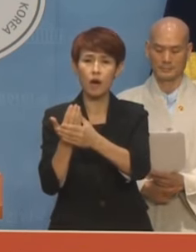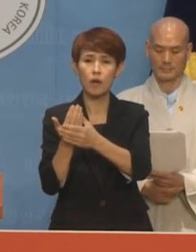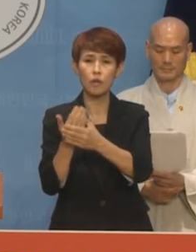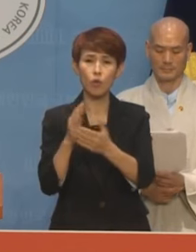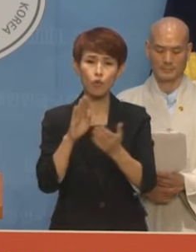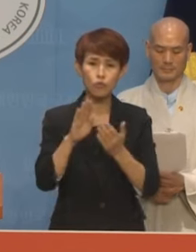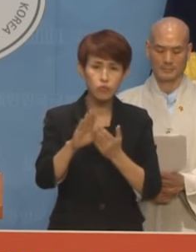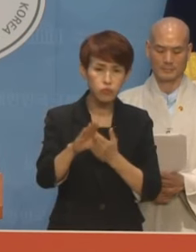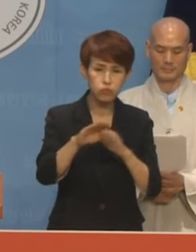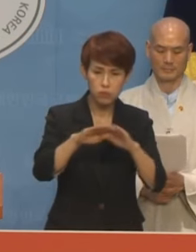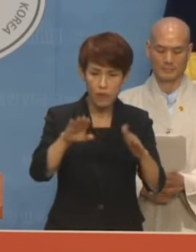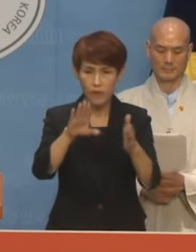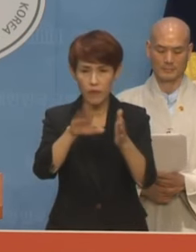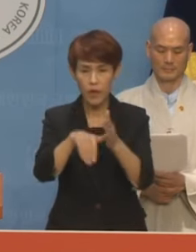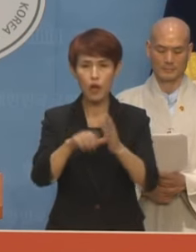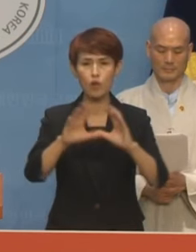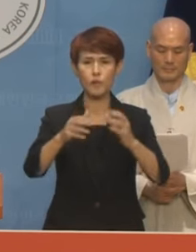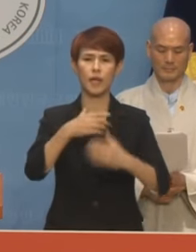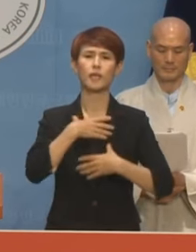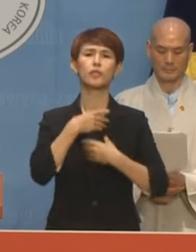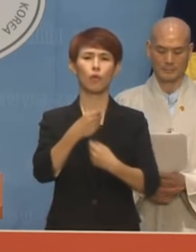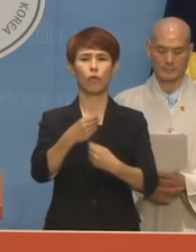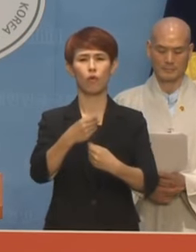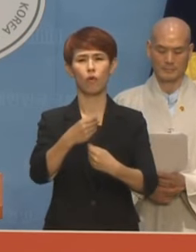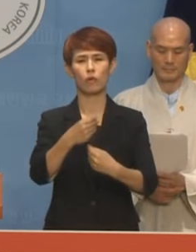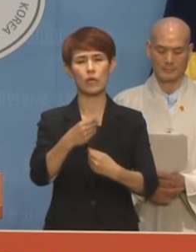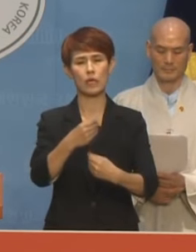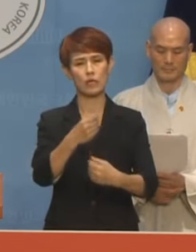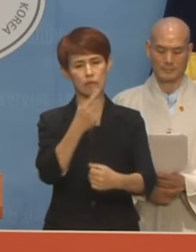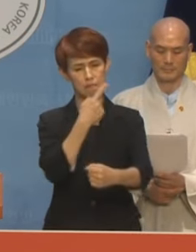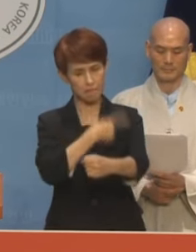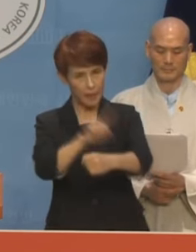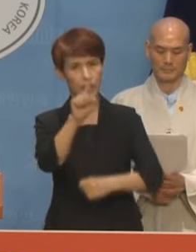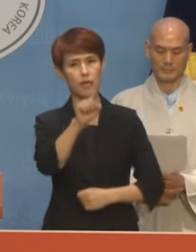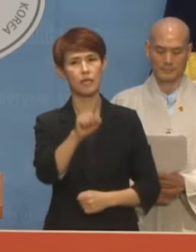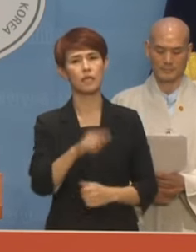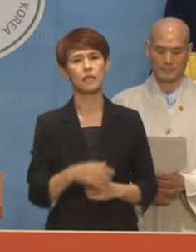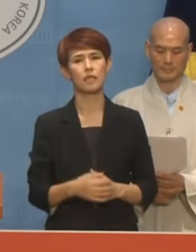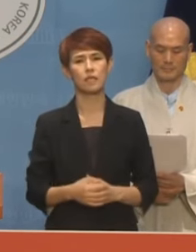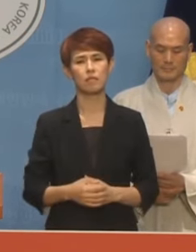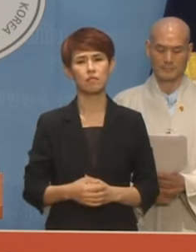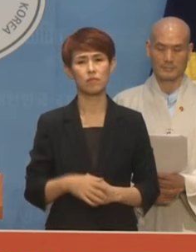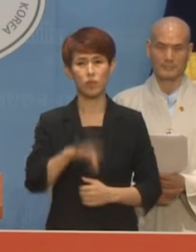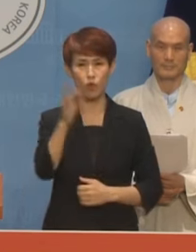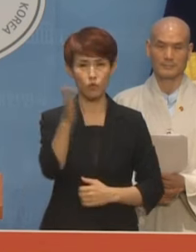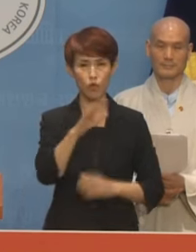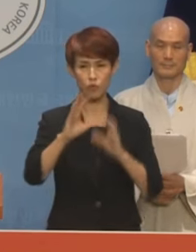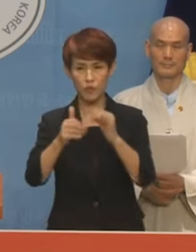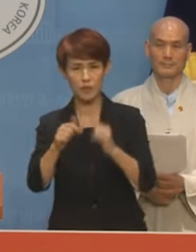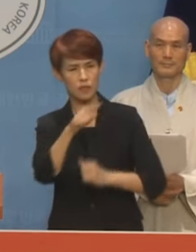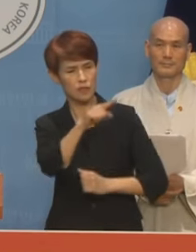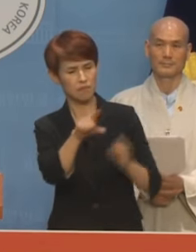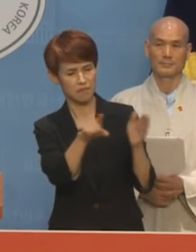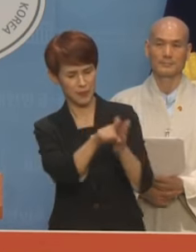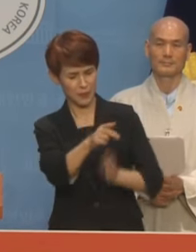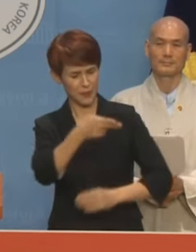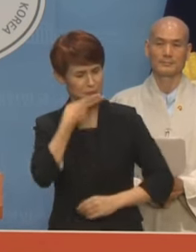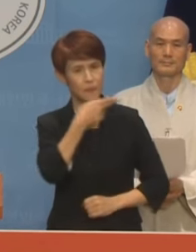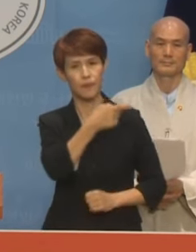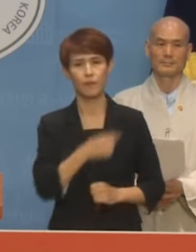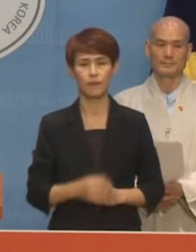처리 과정에서 국민 안전에 대한 무능, 무책임으로 집권 초기부터 국민의 신뢰를